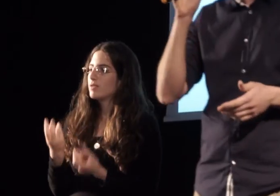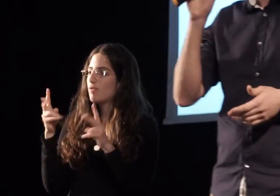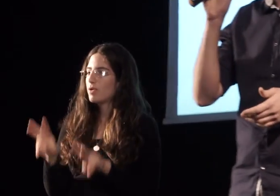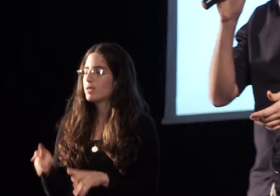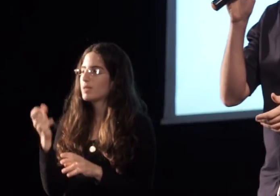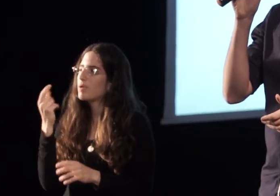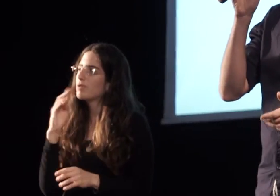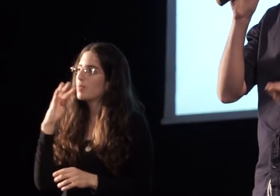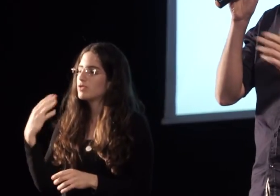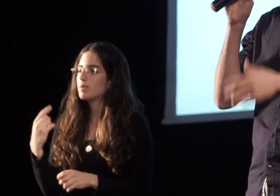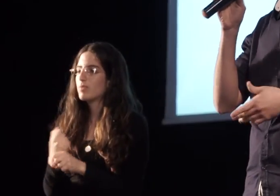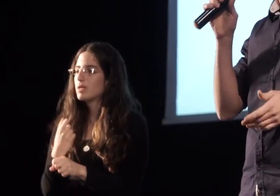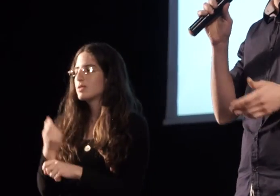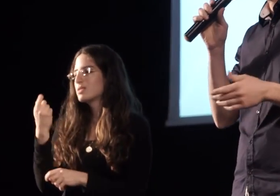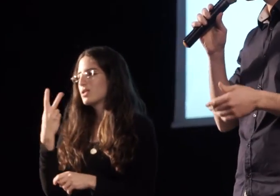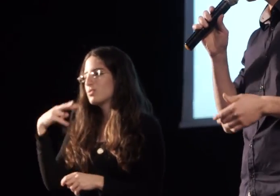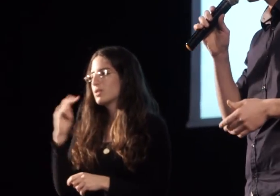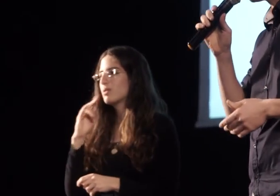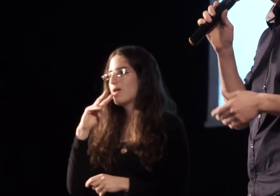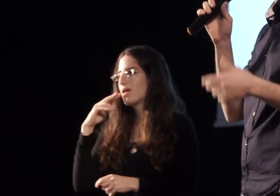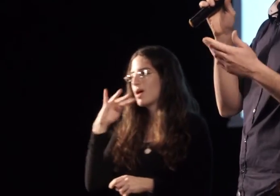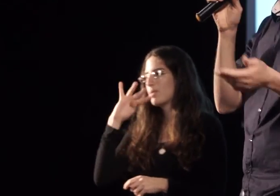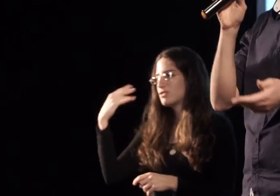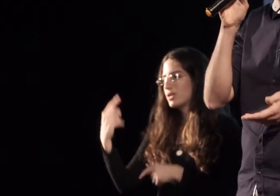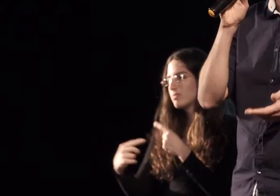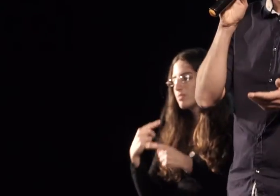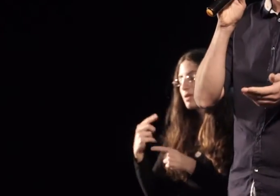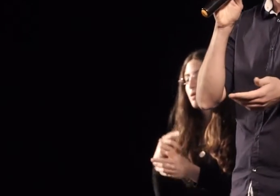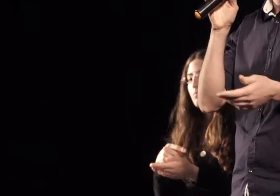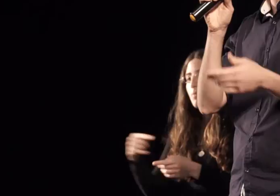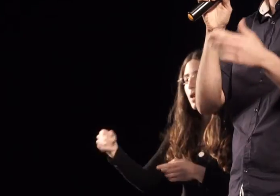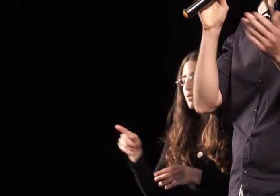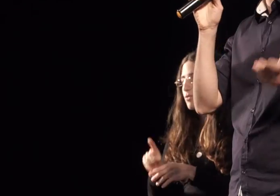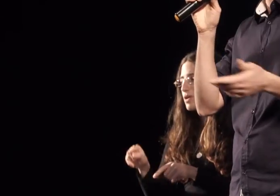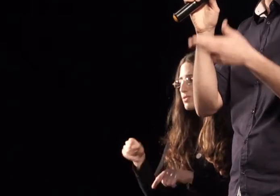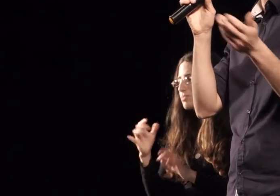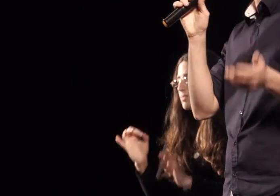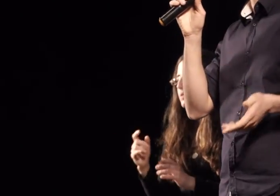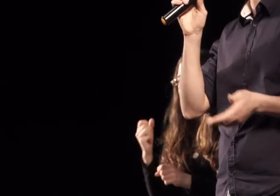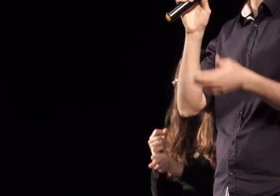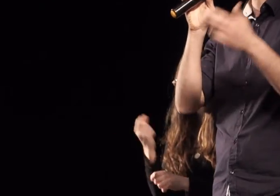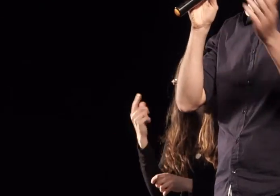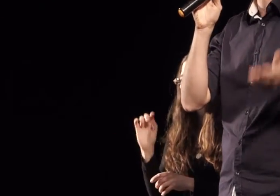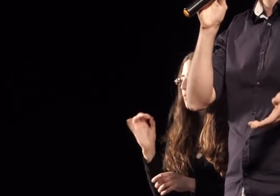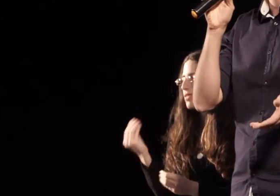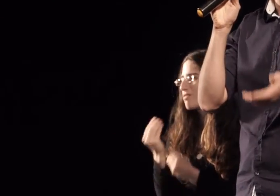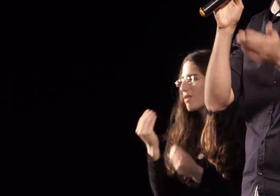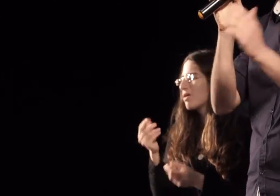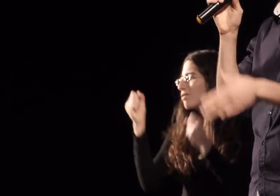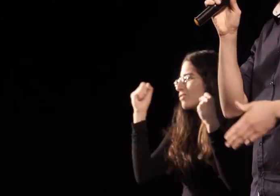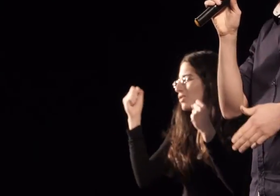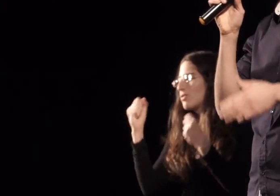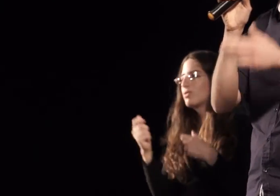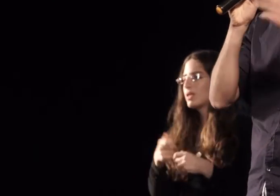4 שנים, פעיל קצת יותר מ4 שנים. במהלך הזמן הזה יצא לי באמת לעשות כמעט כל דבר, אם זה הפגנות,